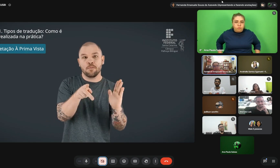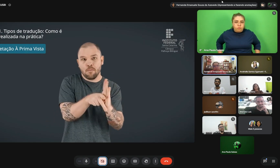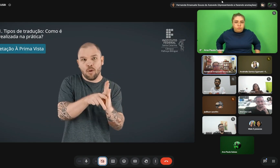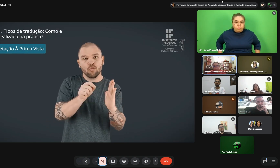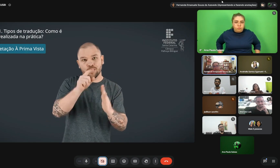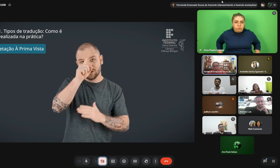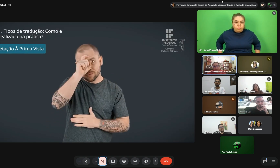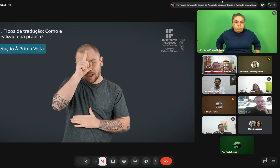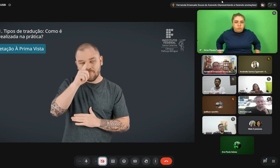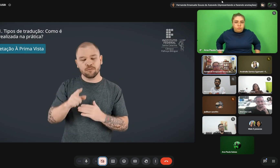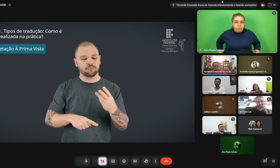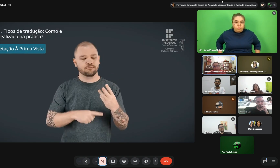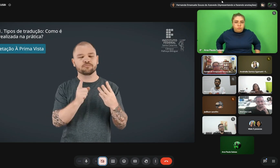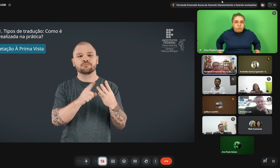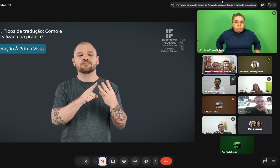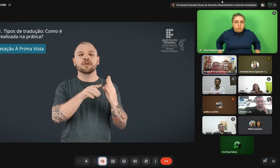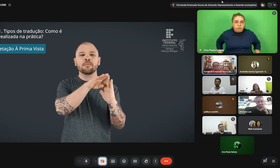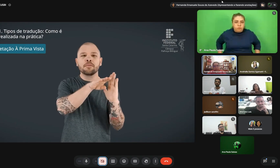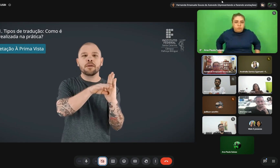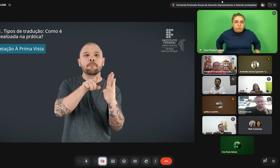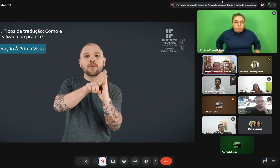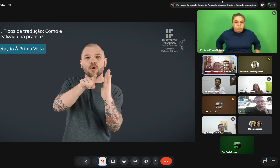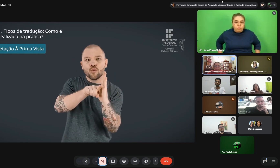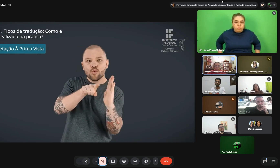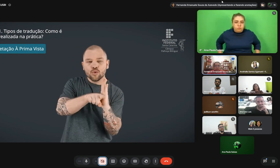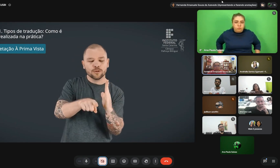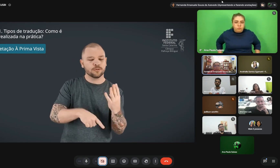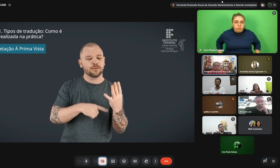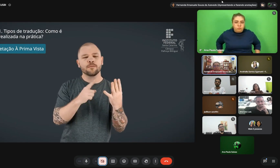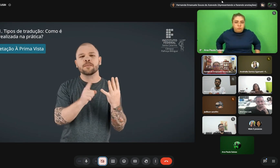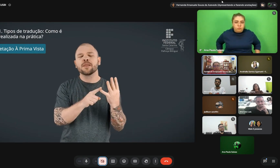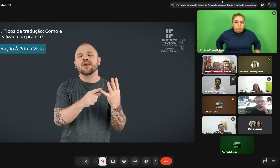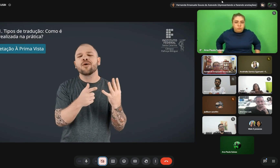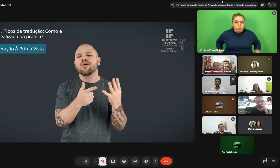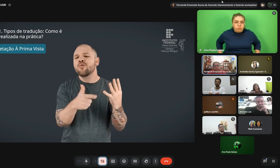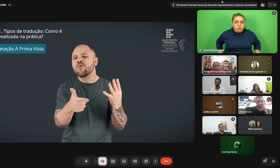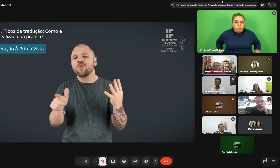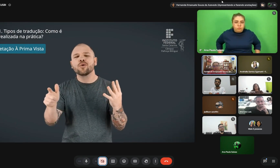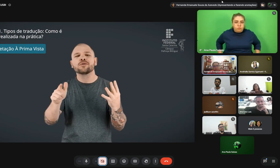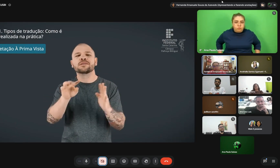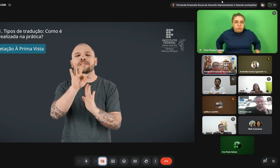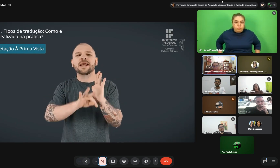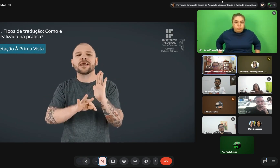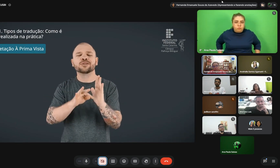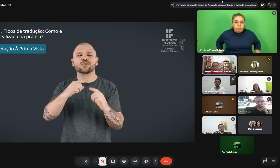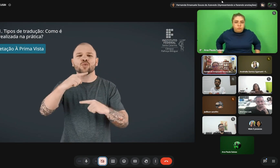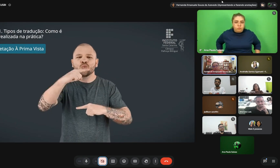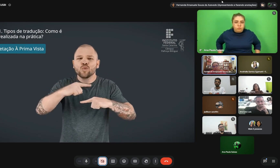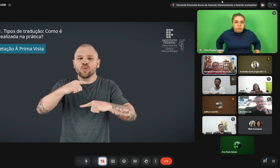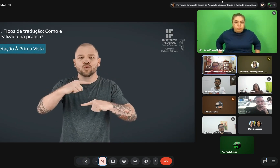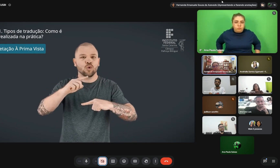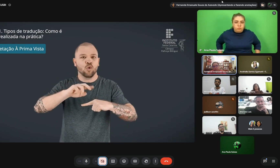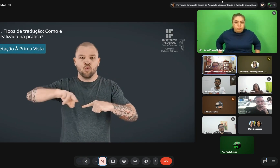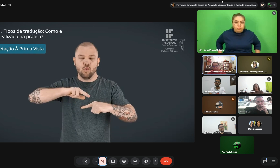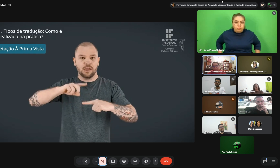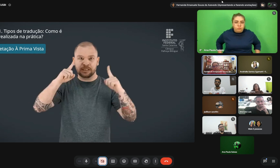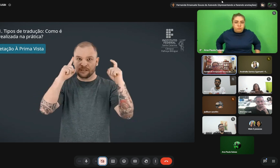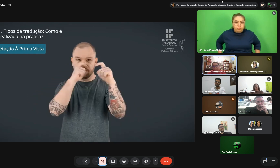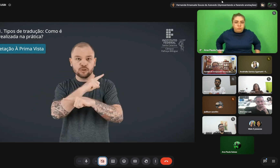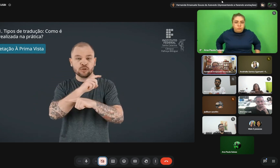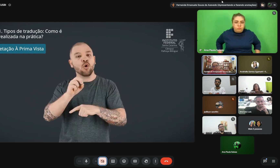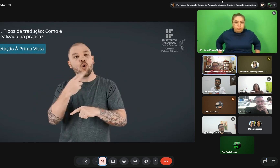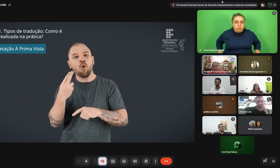um relatório, um relato de hospital, de alta, vários documentos que a gente tem ali que eu